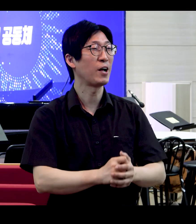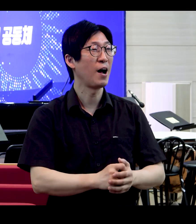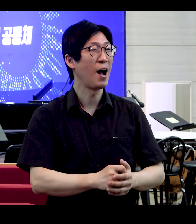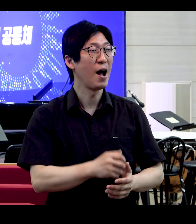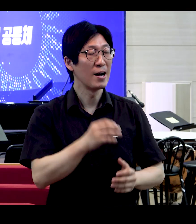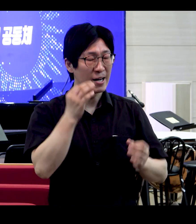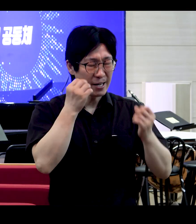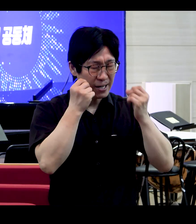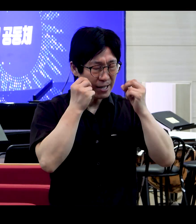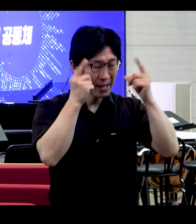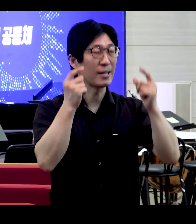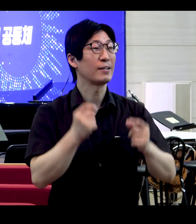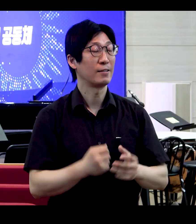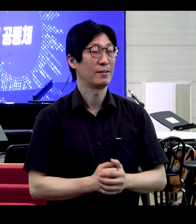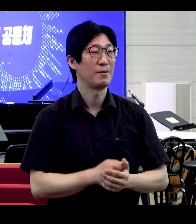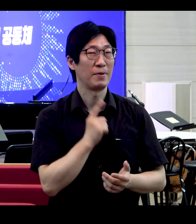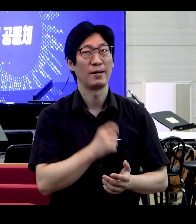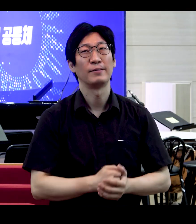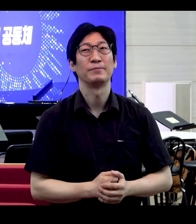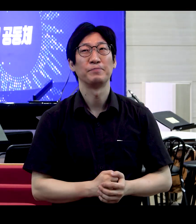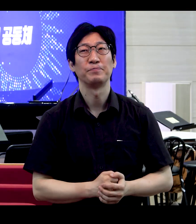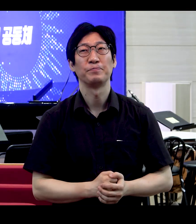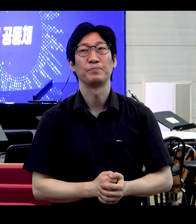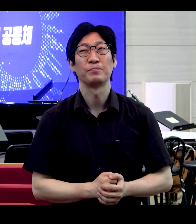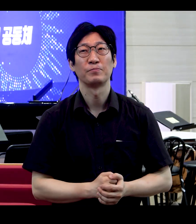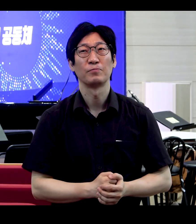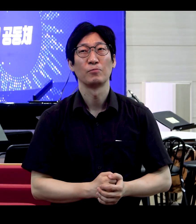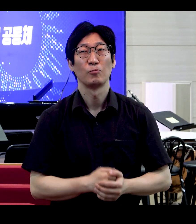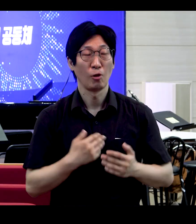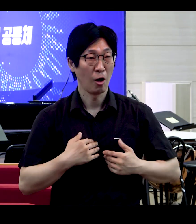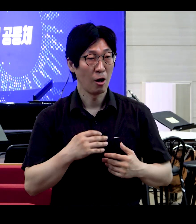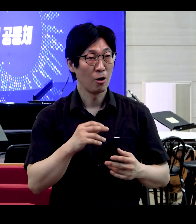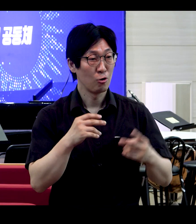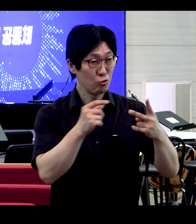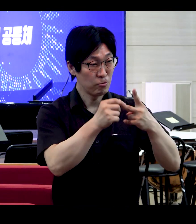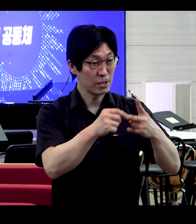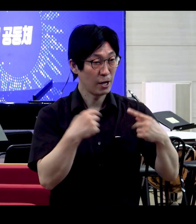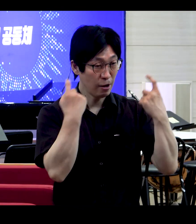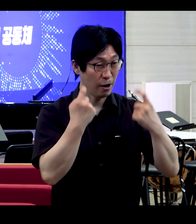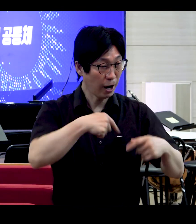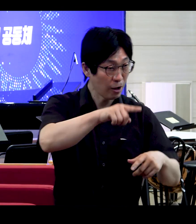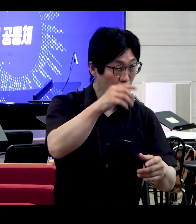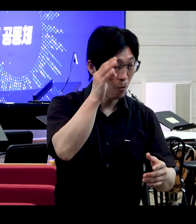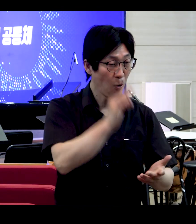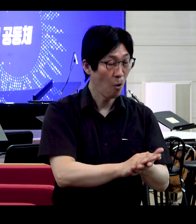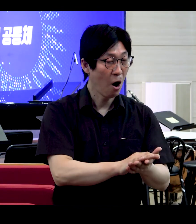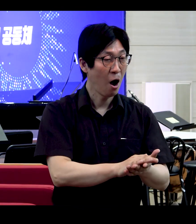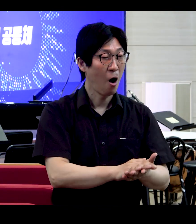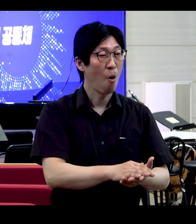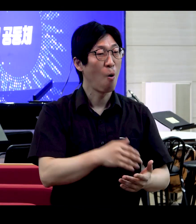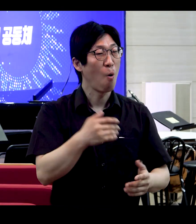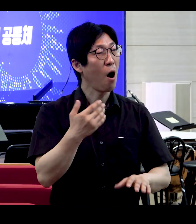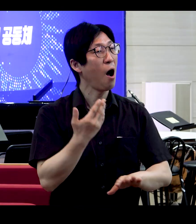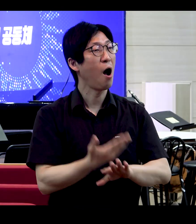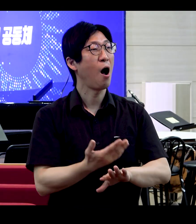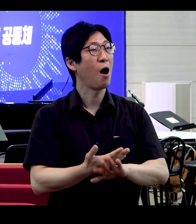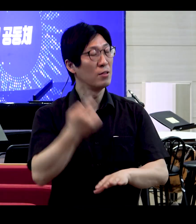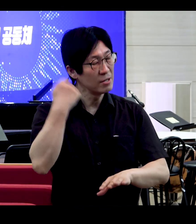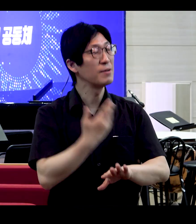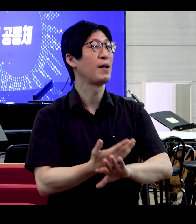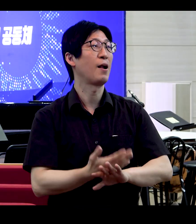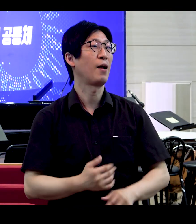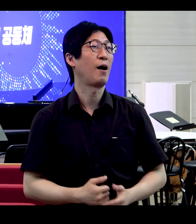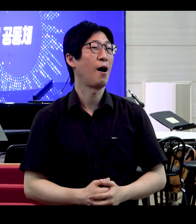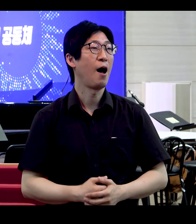하나님의 어미하심 때문에. 정말 저는 그때 가서 딱 보는 순간 그 내용을 알고 와서 보니까 이런 고백이